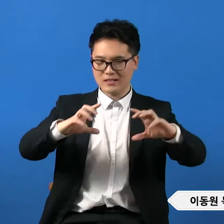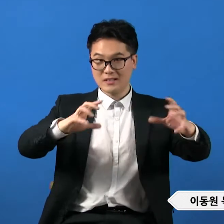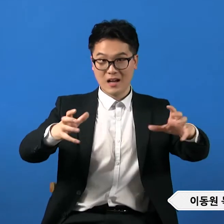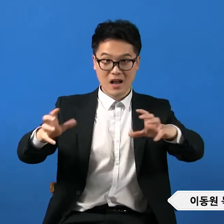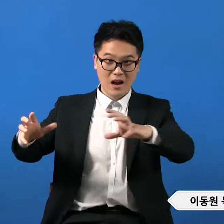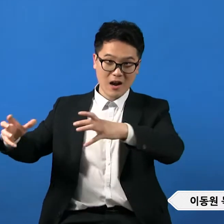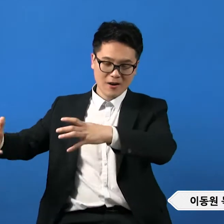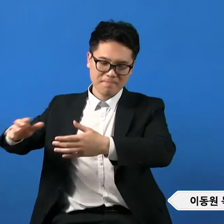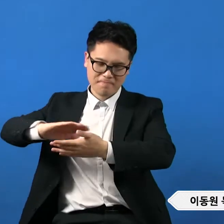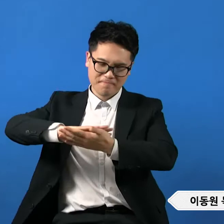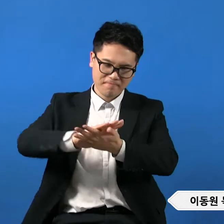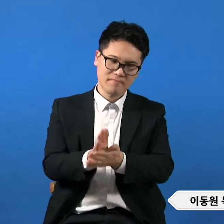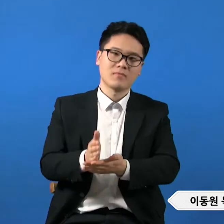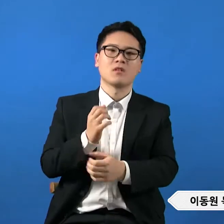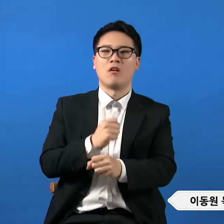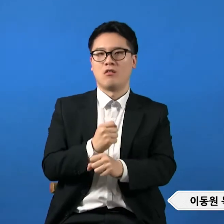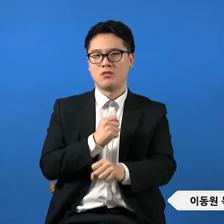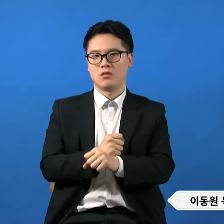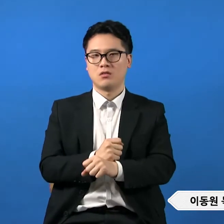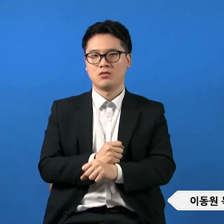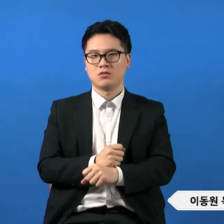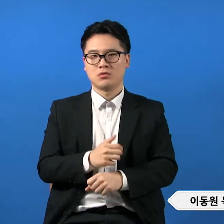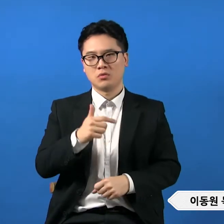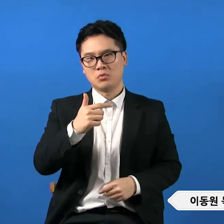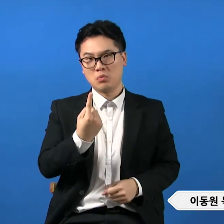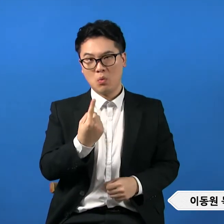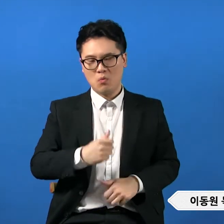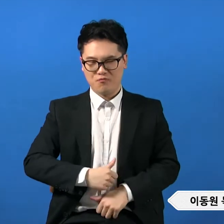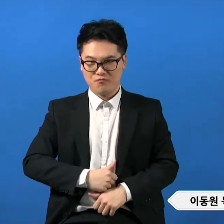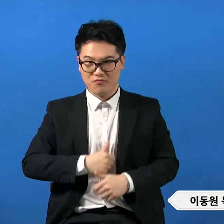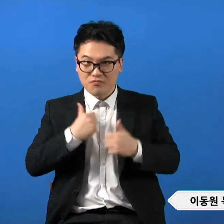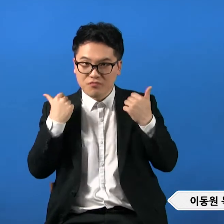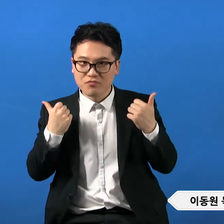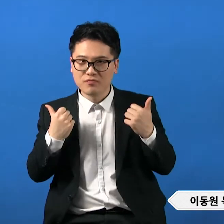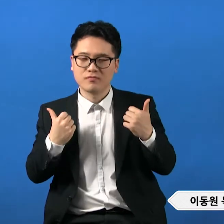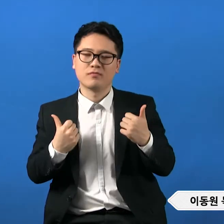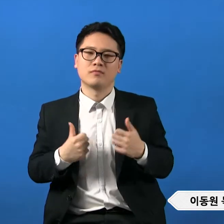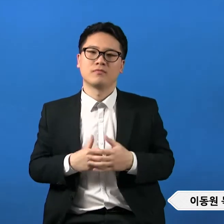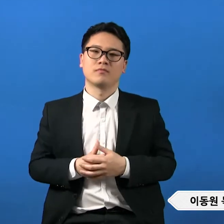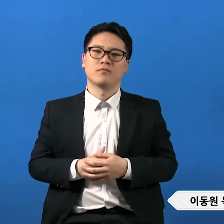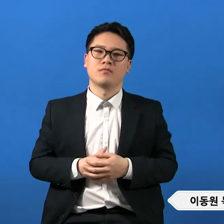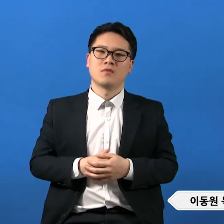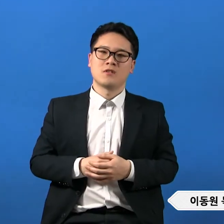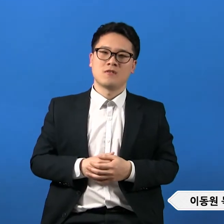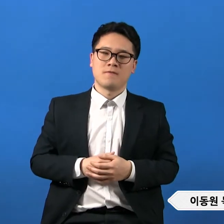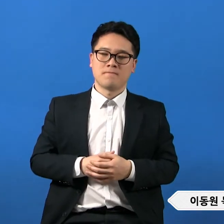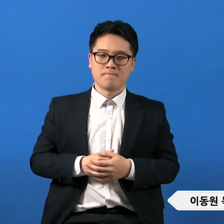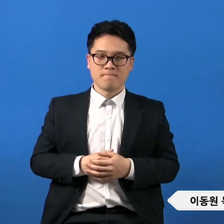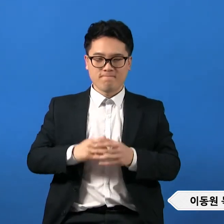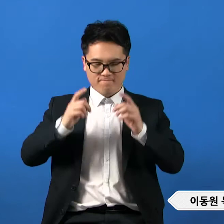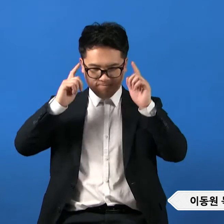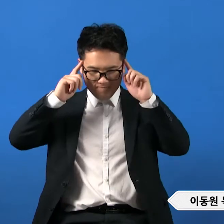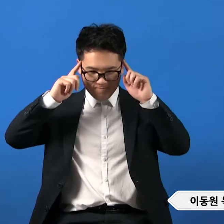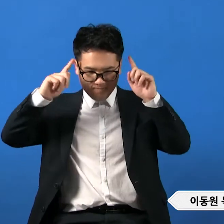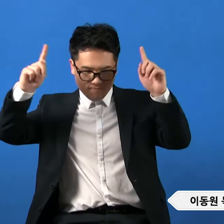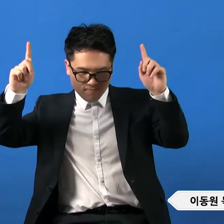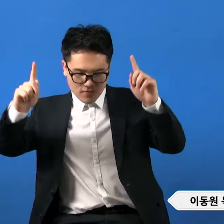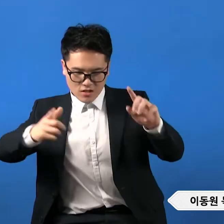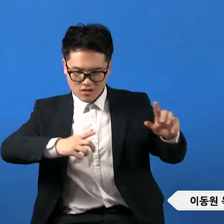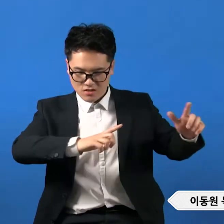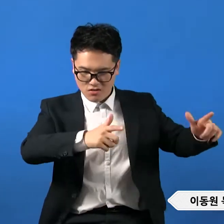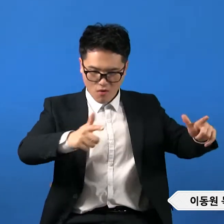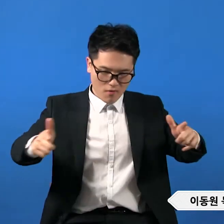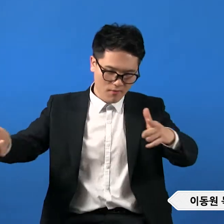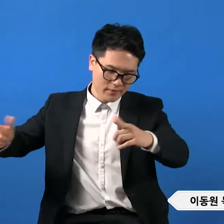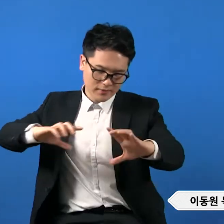밟으셨나이다. 무슨 단어가 나오죠? 노, 분. 하나님이 진노를 바라셨어요. 분을 내셨습니다. 그리고 여러